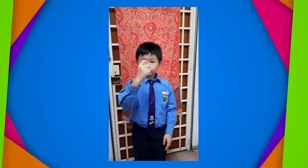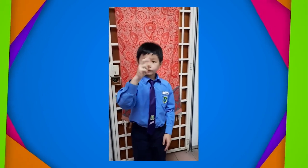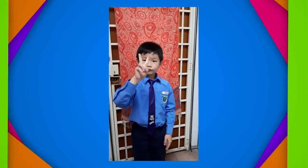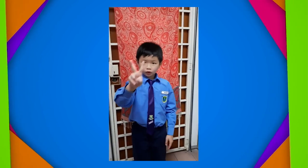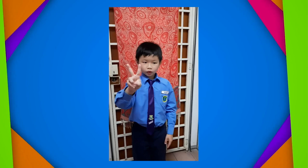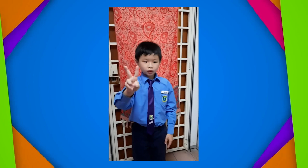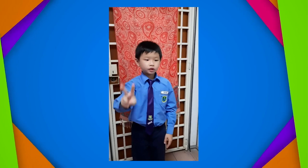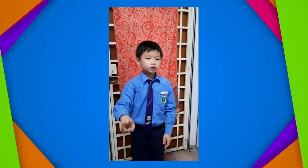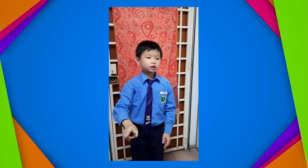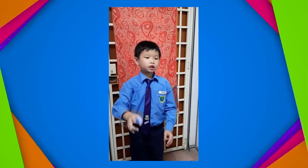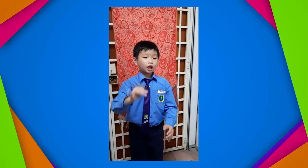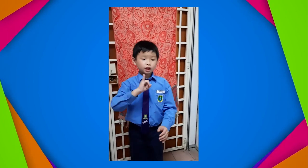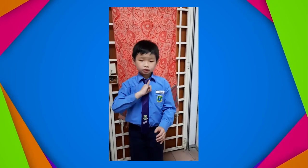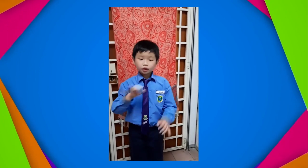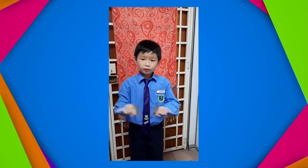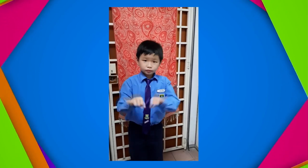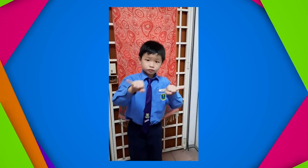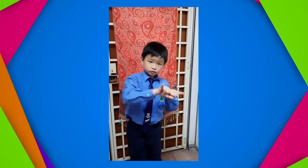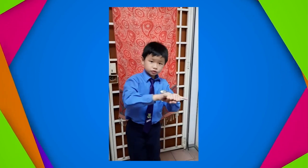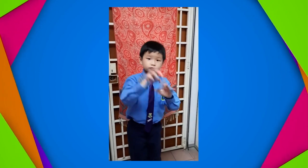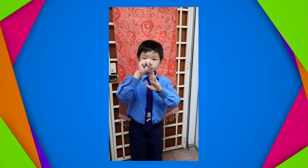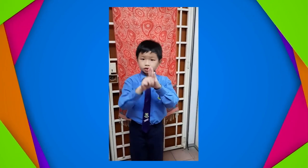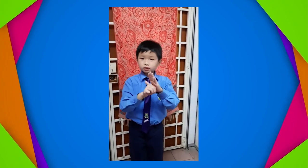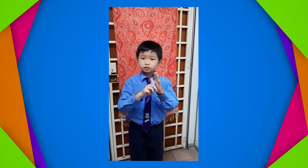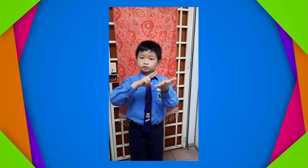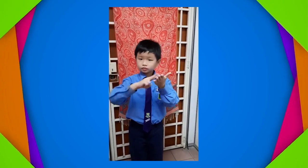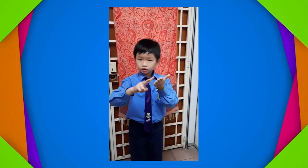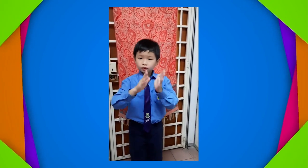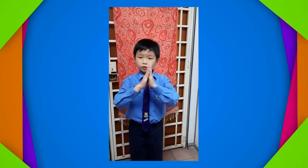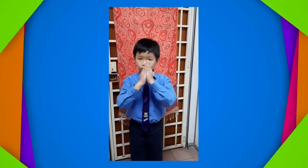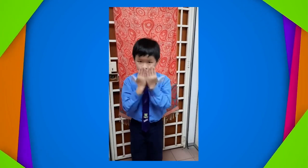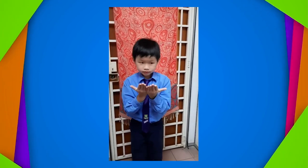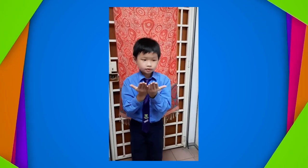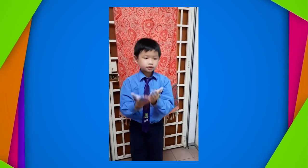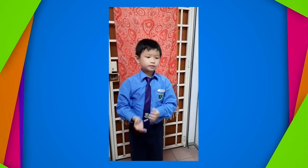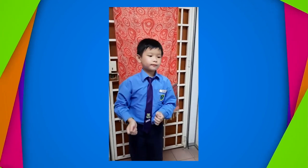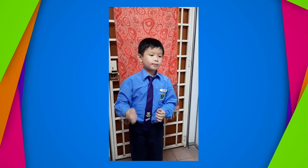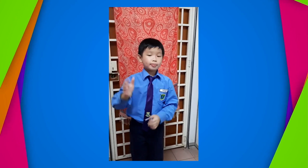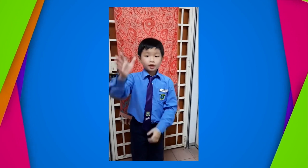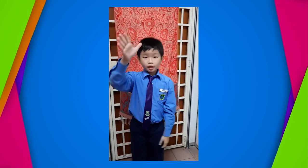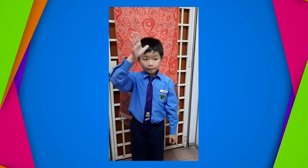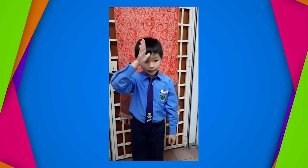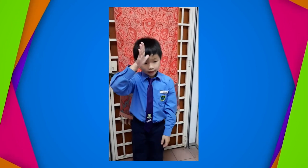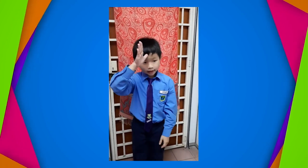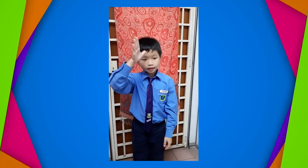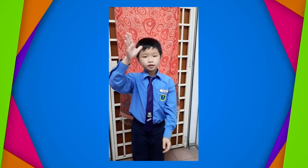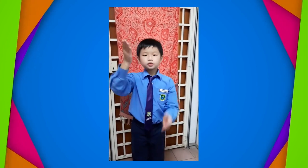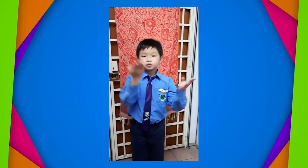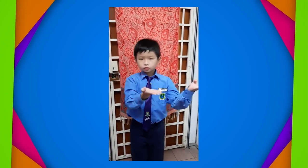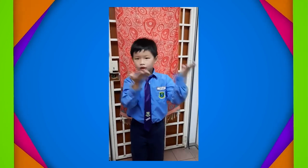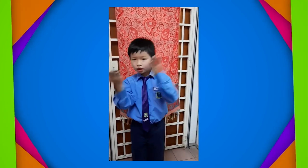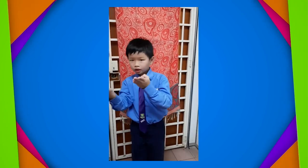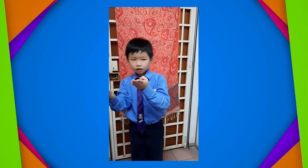suka tengok TV. Saya juga membaca buku.